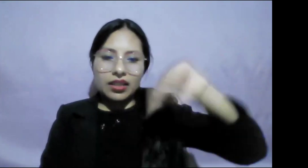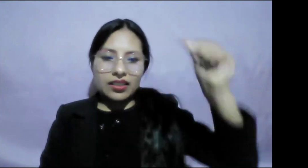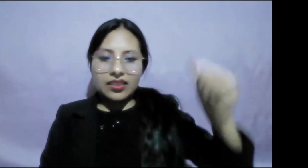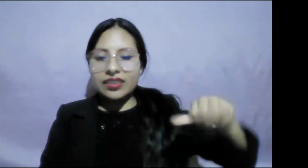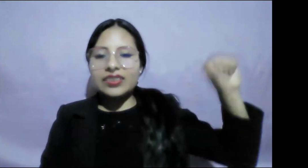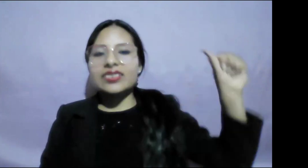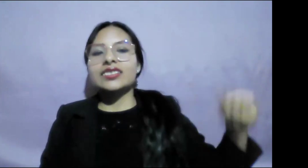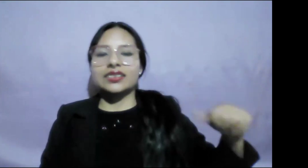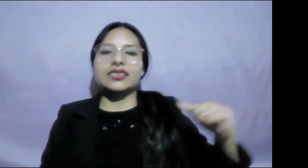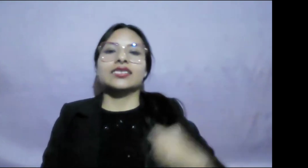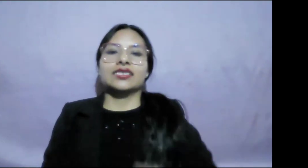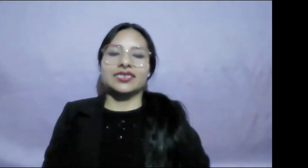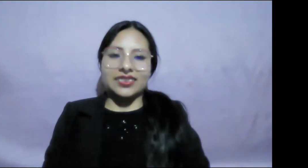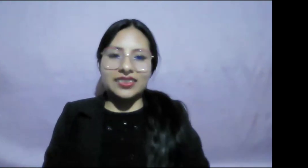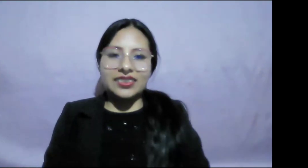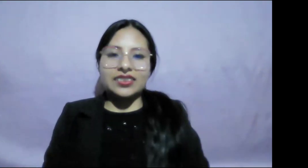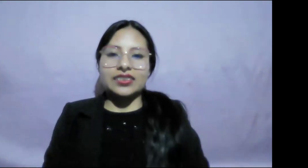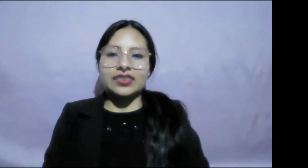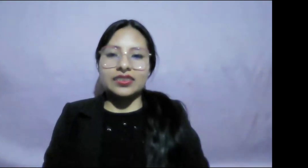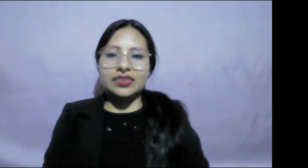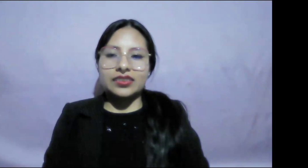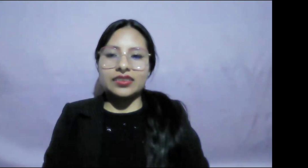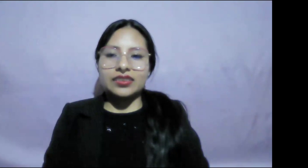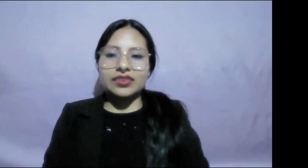está muy bien excelente